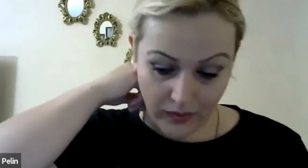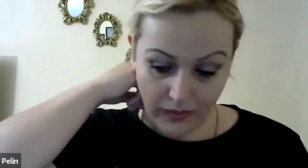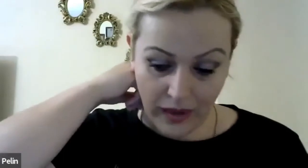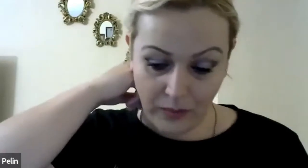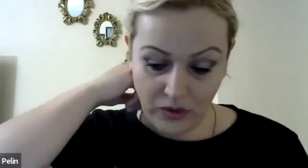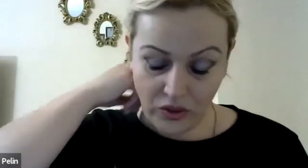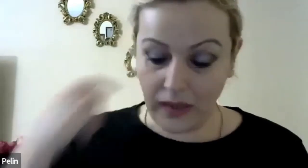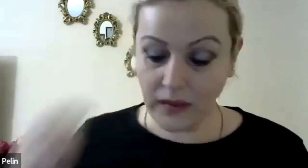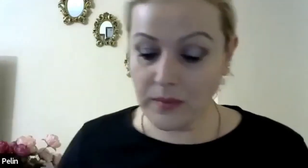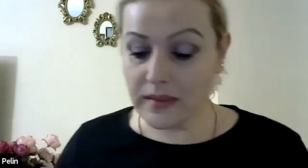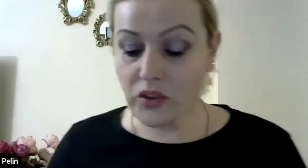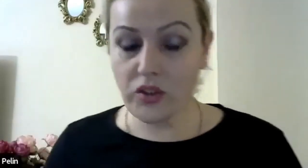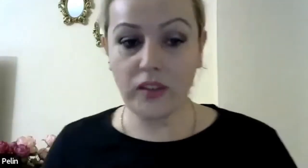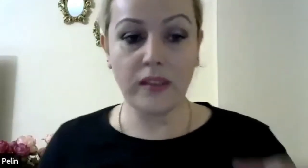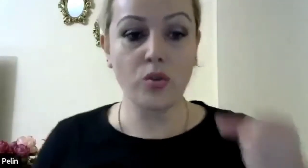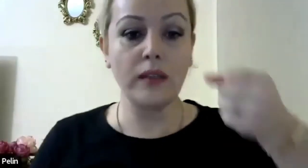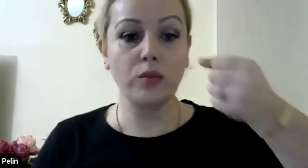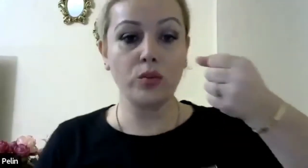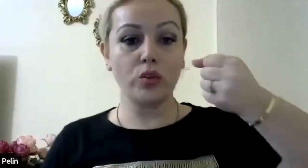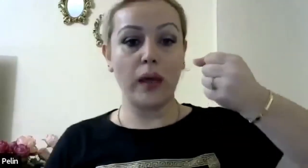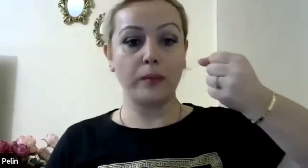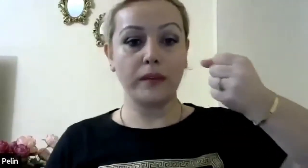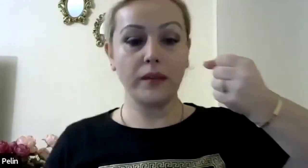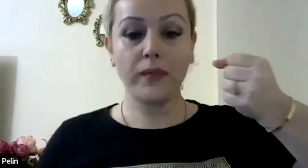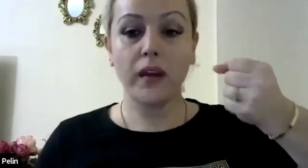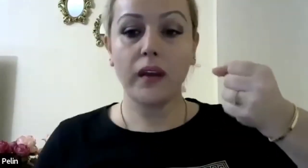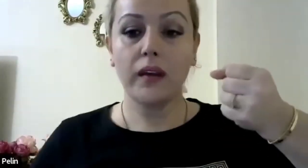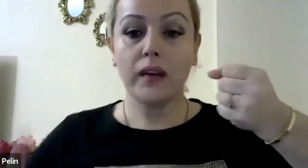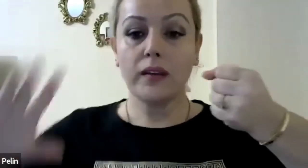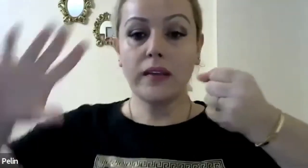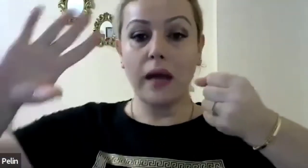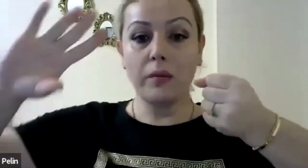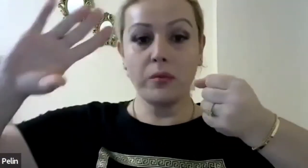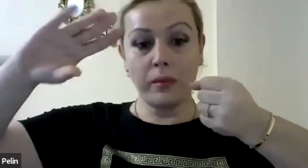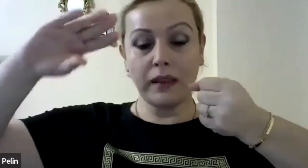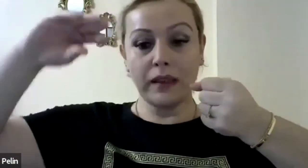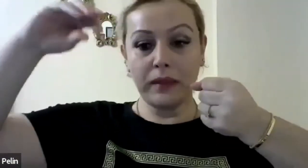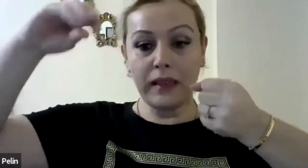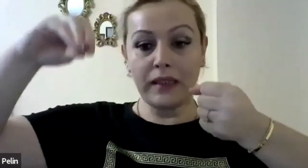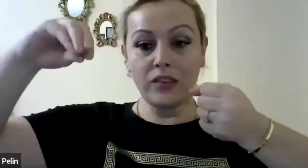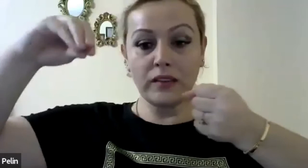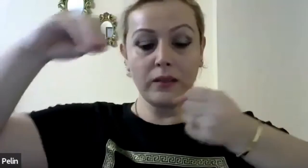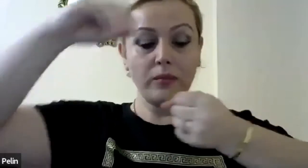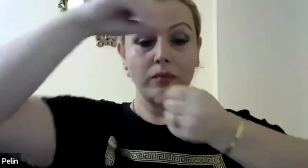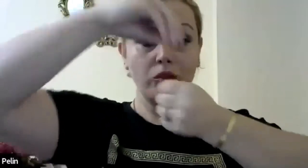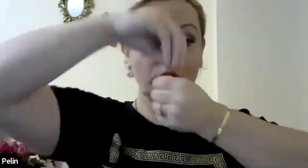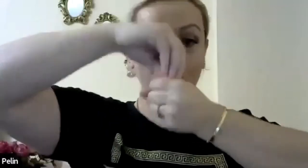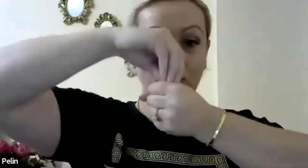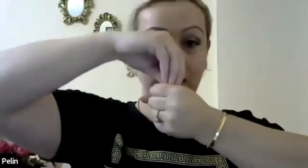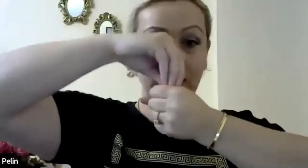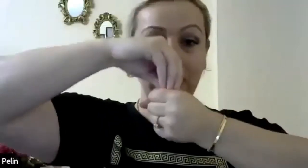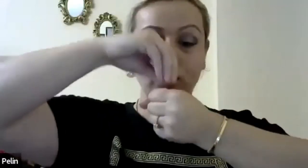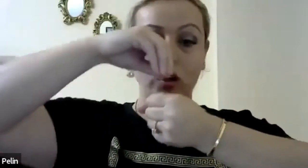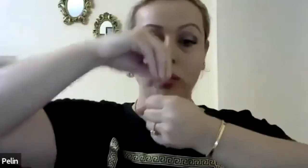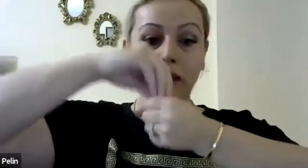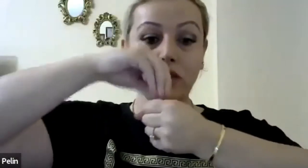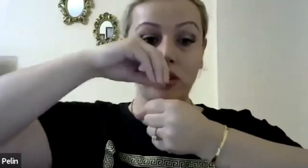Diğer bir işaretimiz iç içinde. Sol elimi yumruk yaptım. Sağ elimin parmaklarını birleştirdim. Yumruğun üzerine değdiriyorum. İç